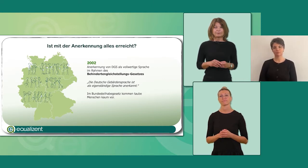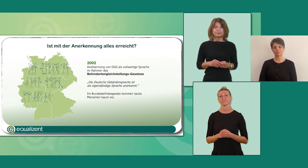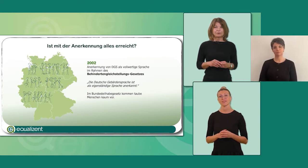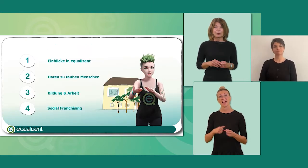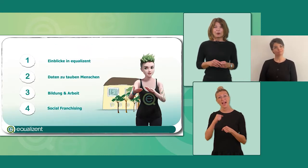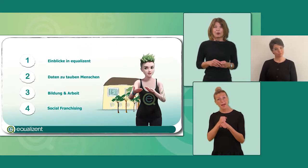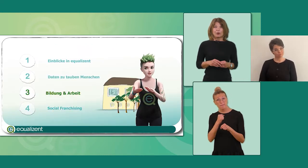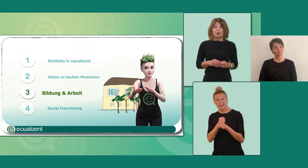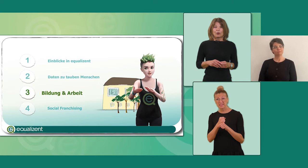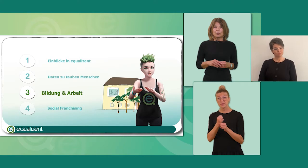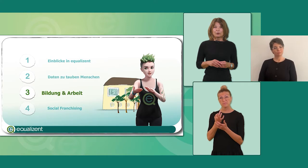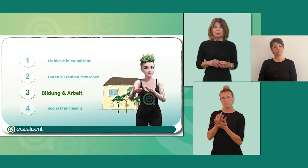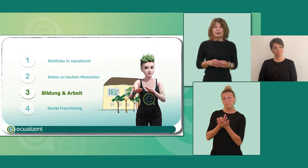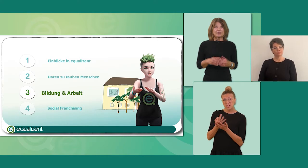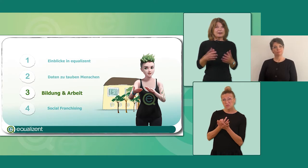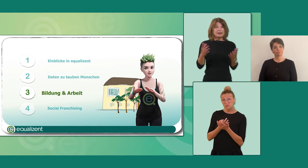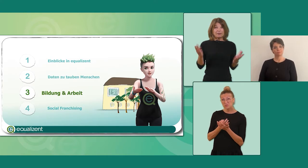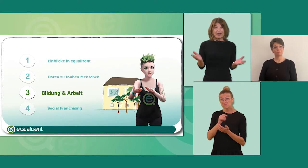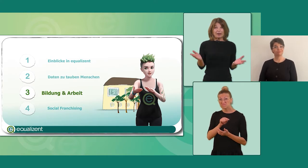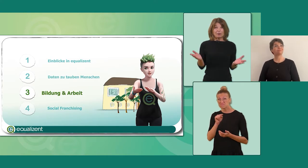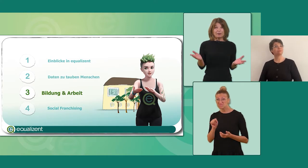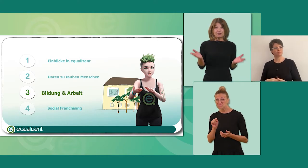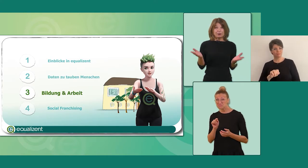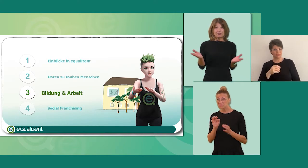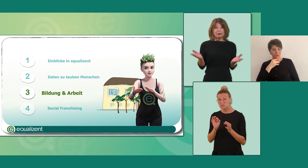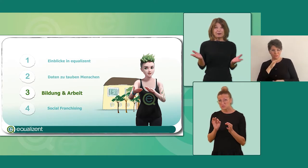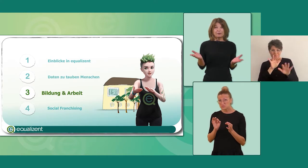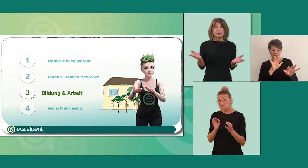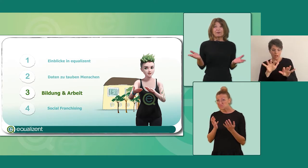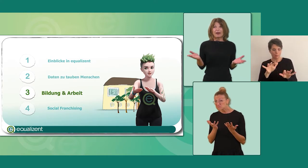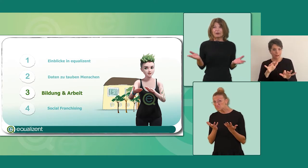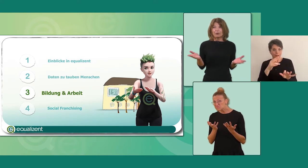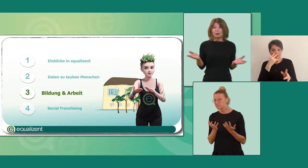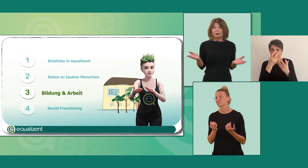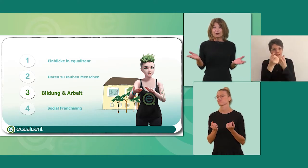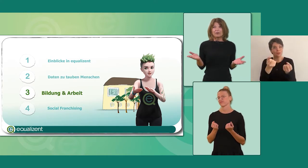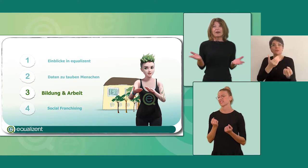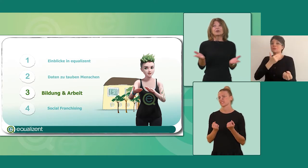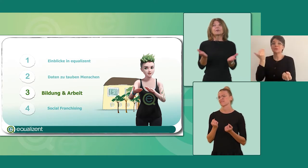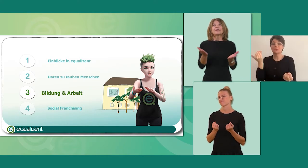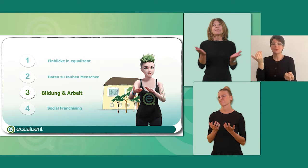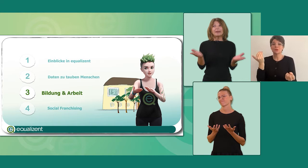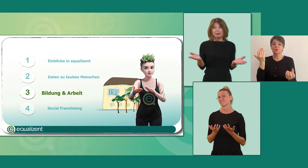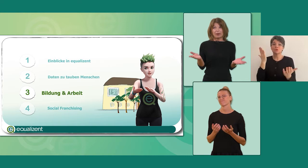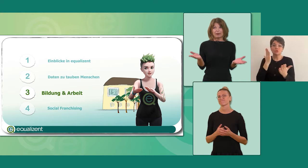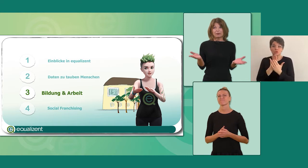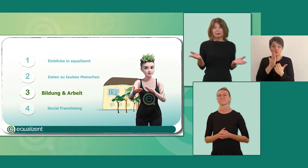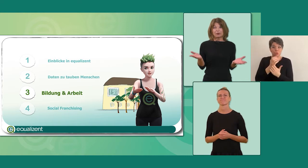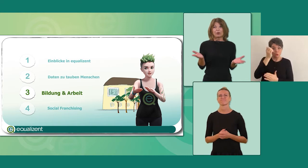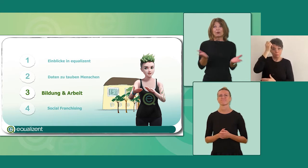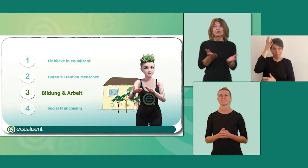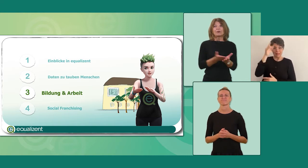Tja. Und die nicht wahrgenommenen Bedürfnisse fangen wo? Fangen schon bei der Bildung